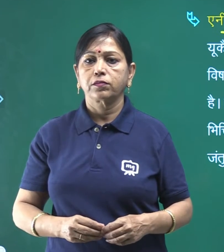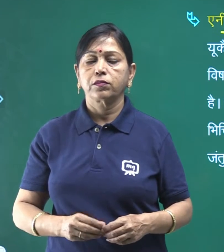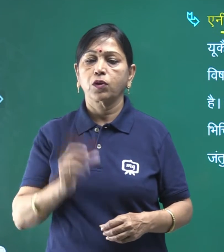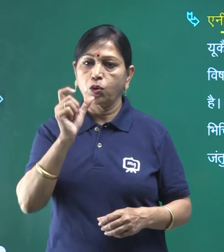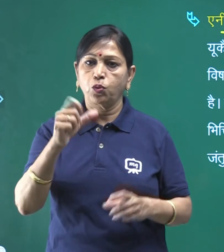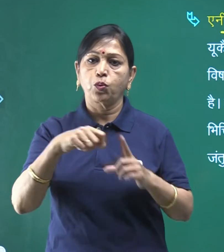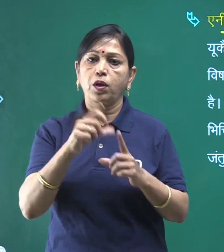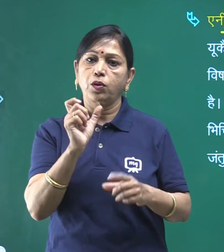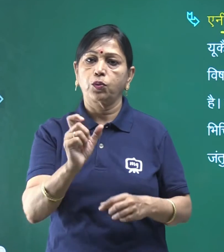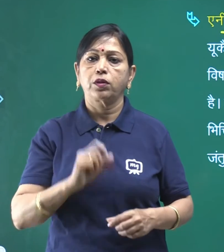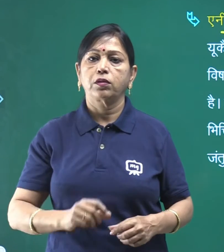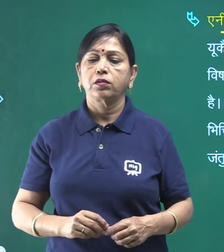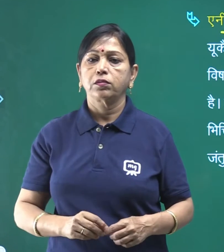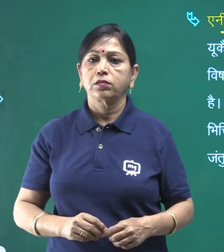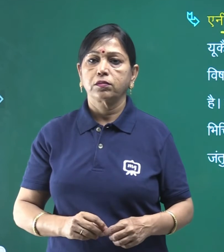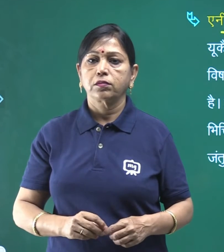यूकेरियोटी,